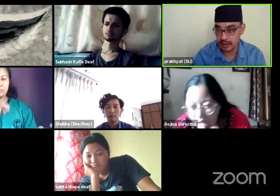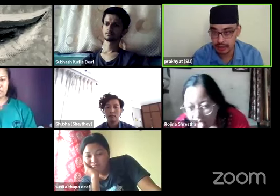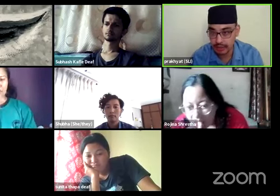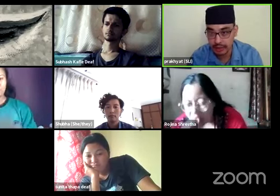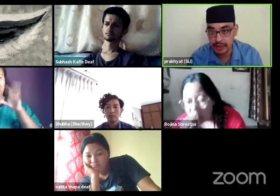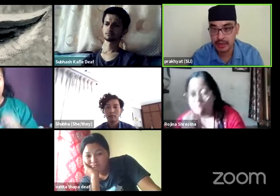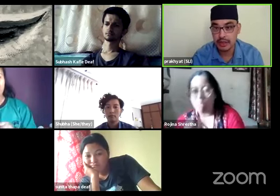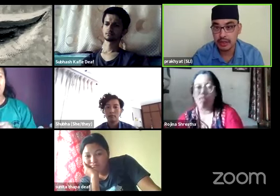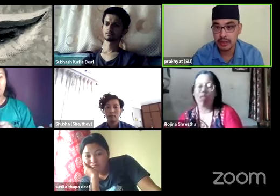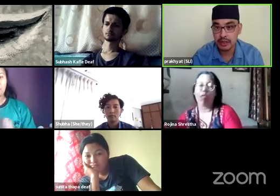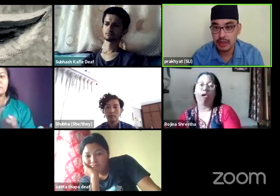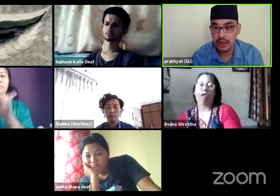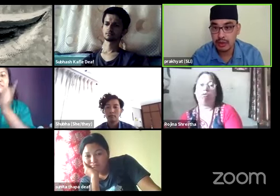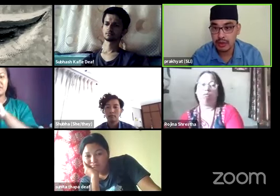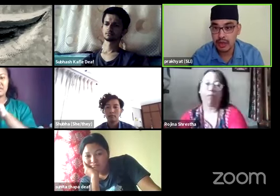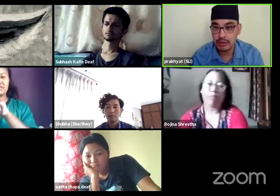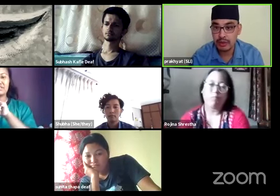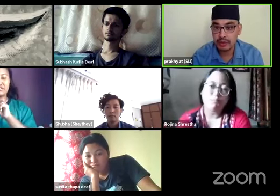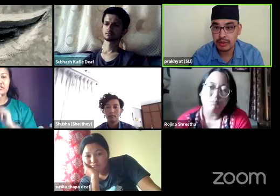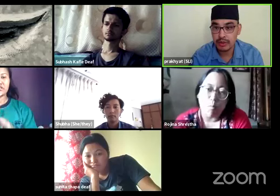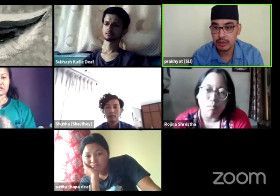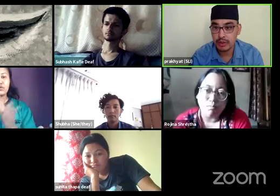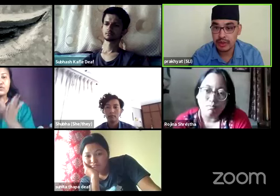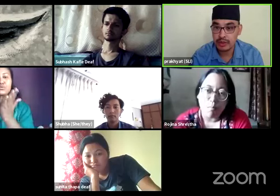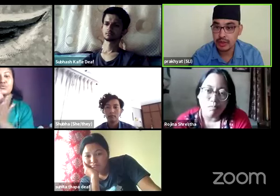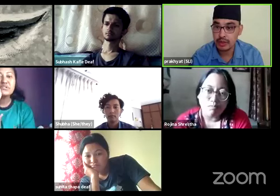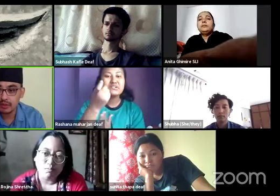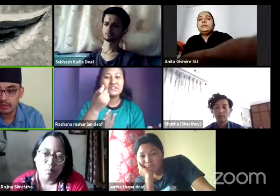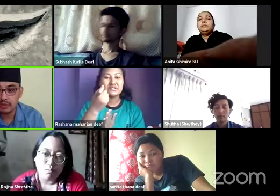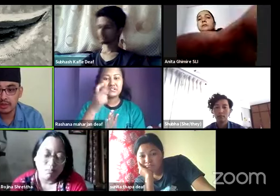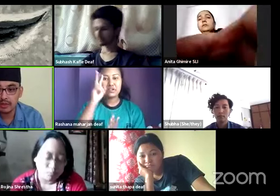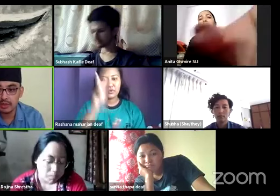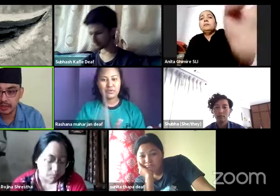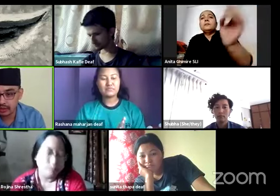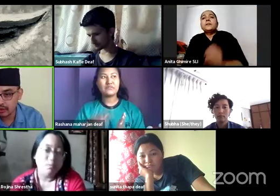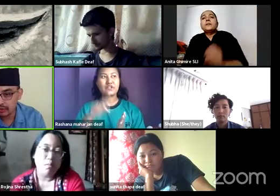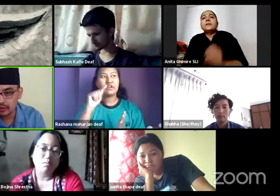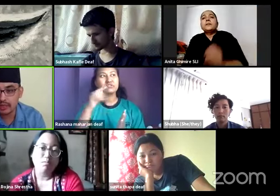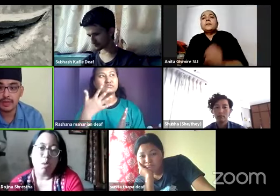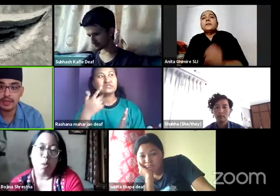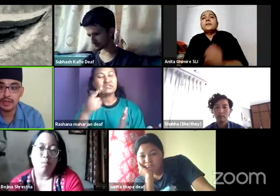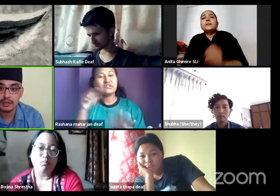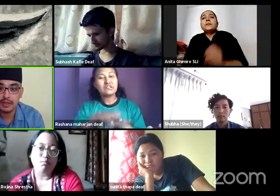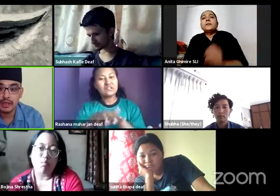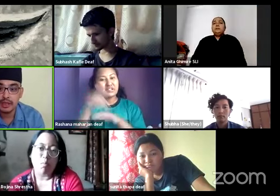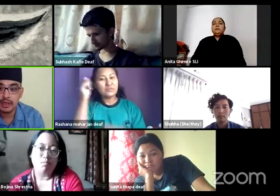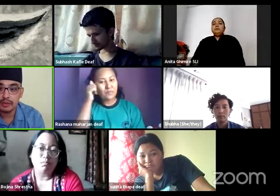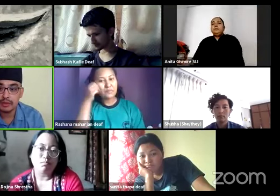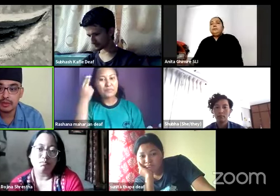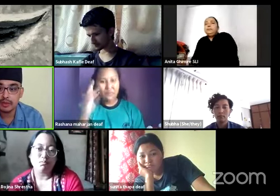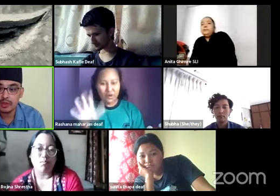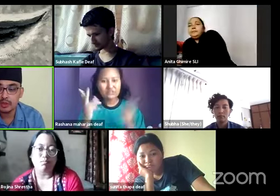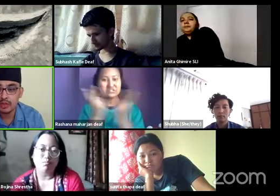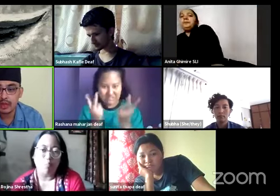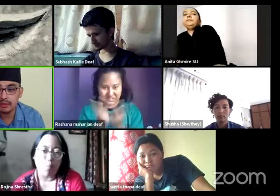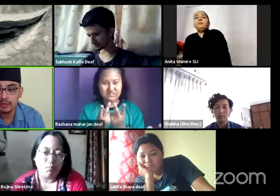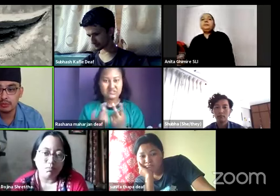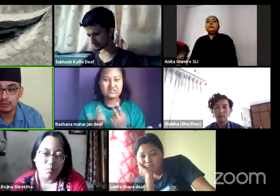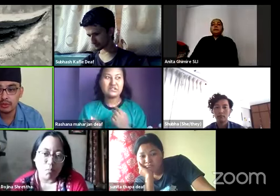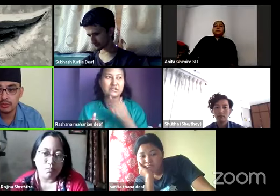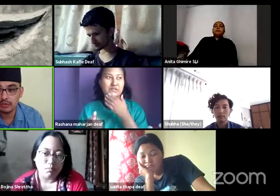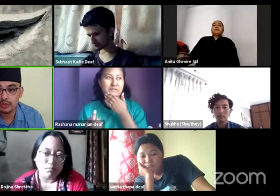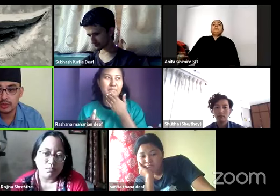हुने हो बहिरा समुदायमा चाहिँ, जुन अब कुनै कुनै कस्तो घटनाहरू हुन्छन्, बलात्कारको घटनाहरू भएको छन्, अब कसरी हुन्छ